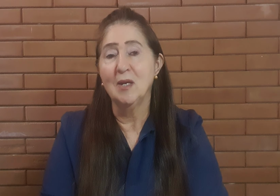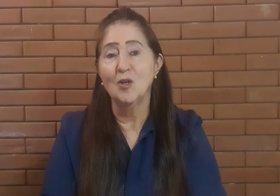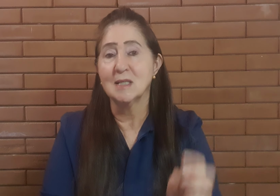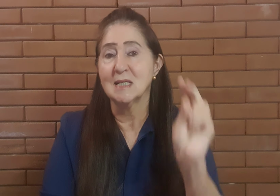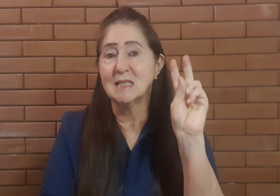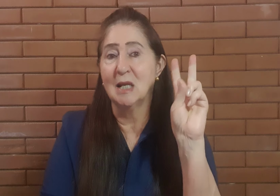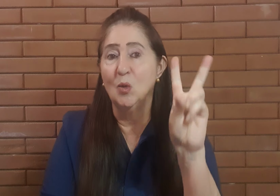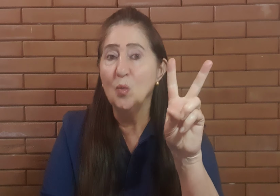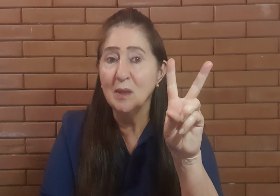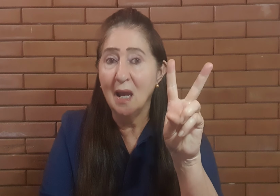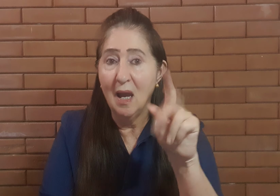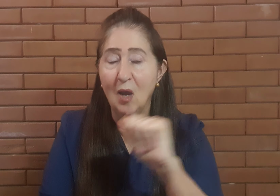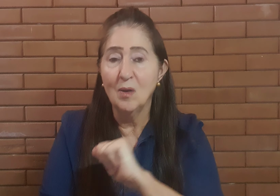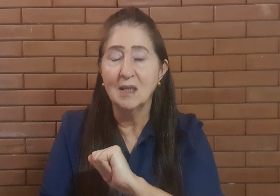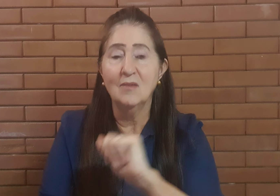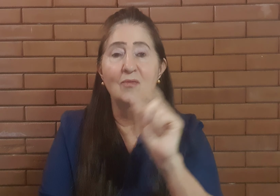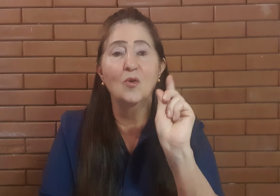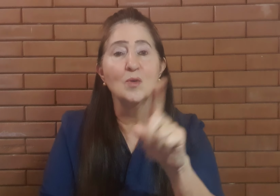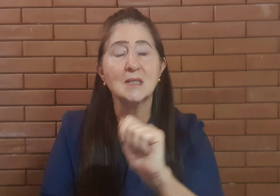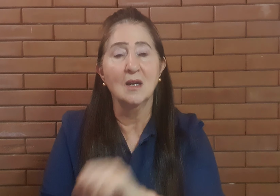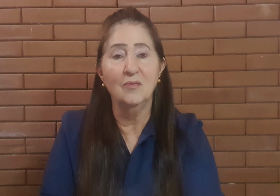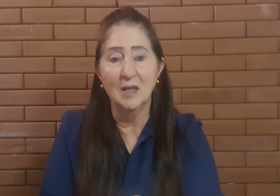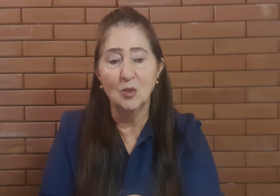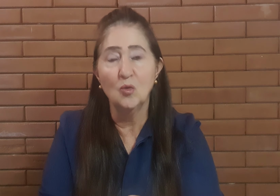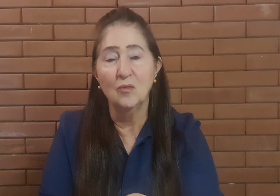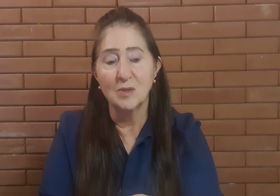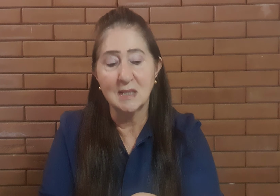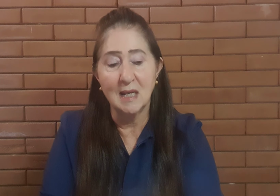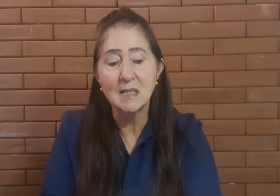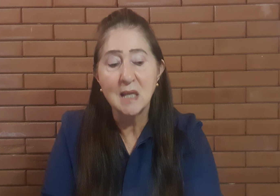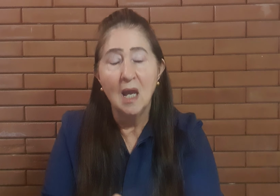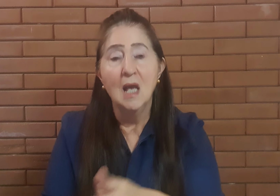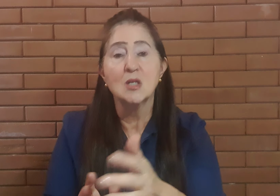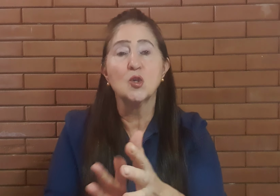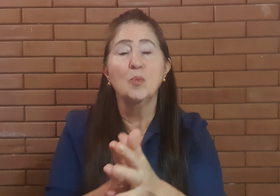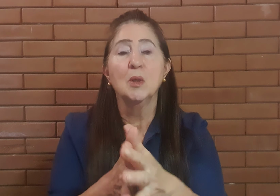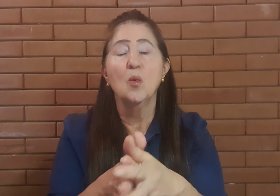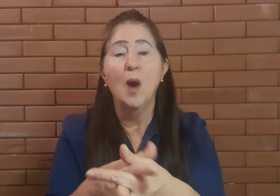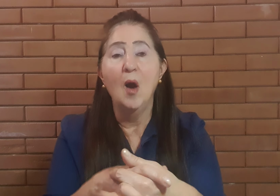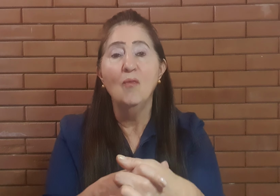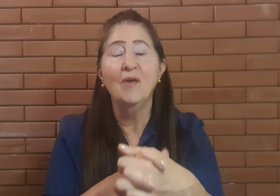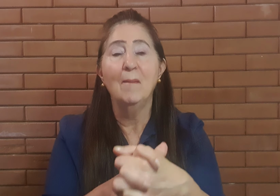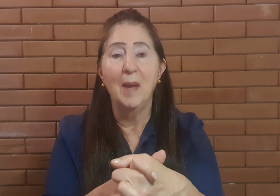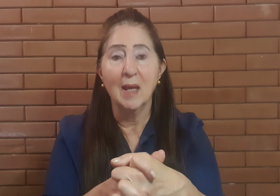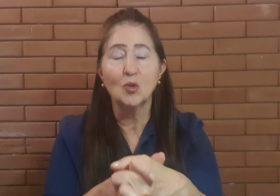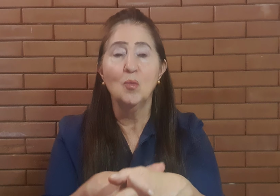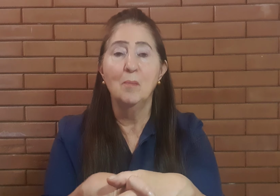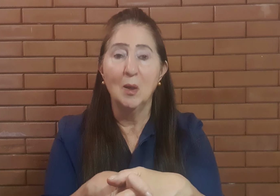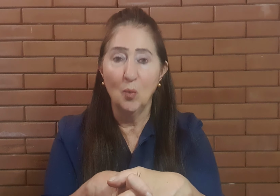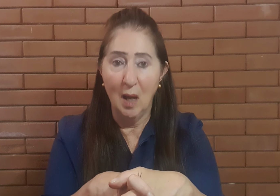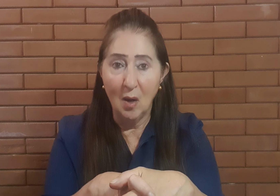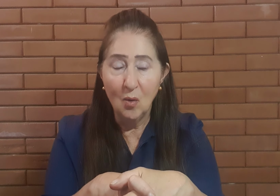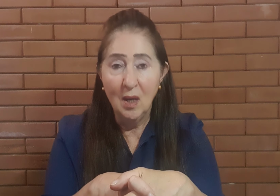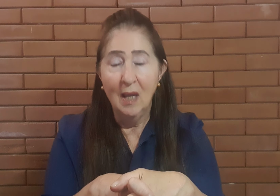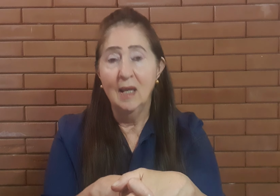nossa segunda aula, que vou estar falando com vocês sobre o alfabeto manual